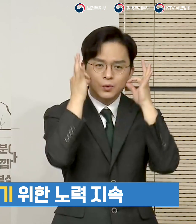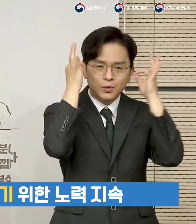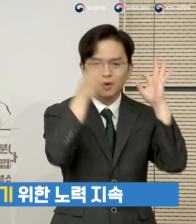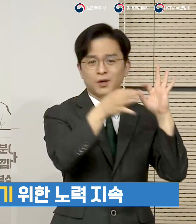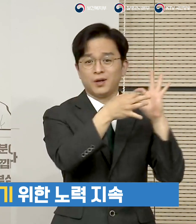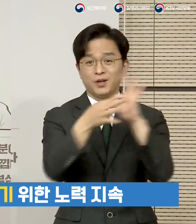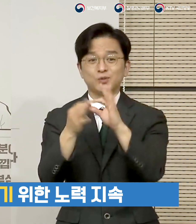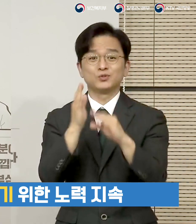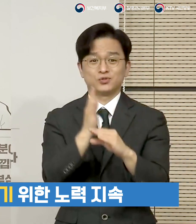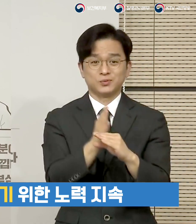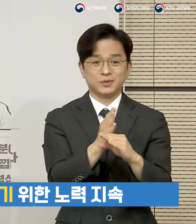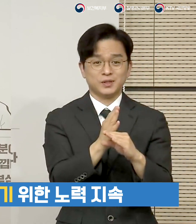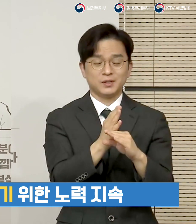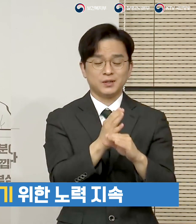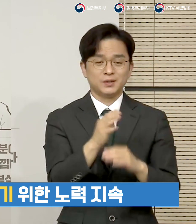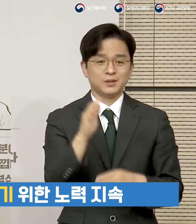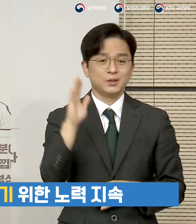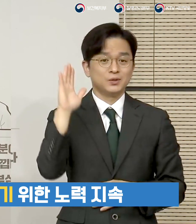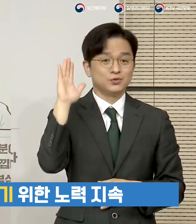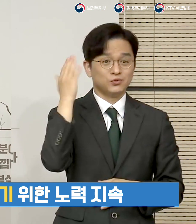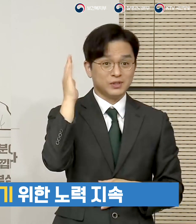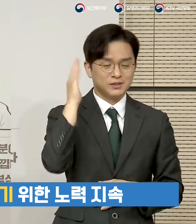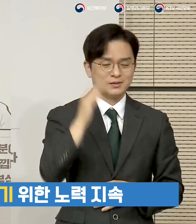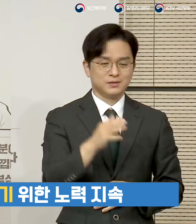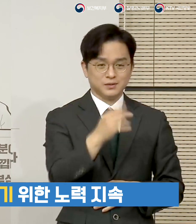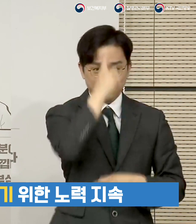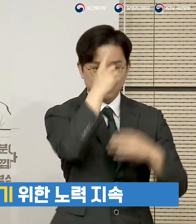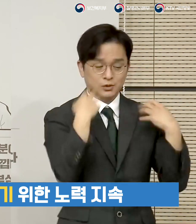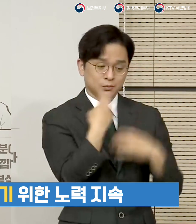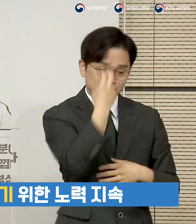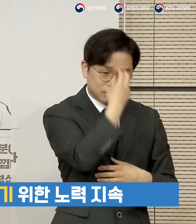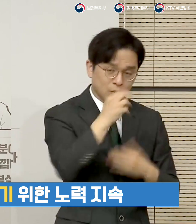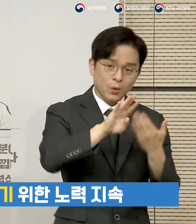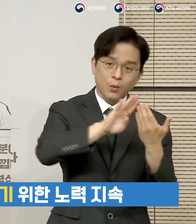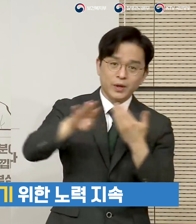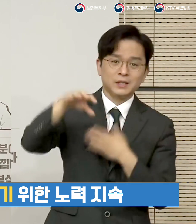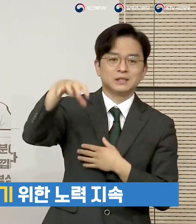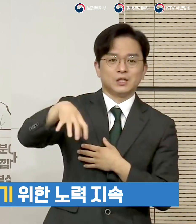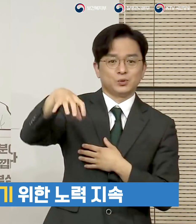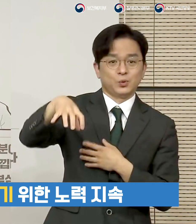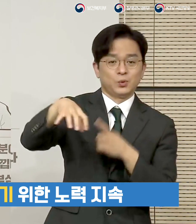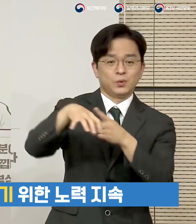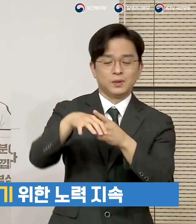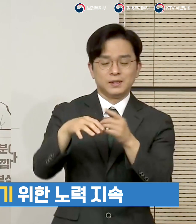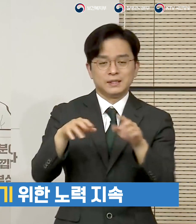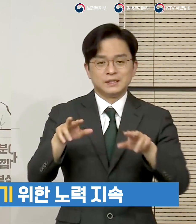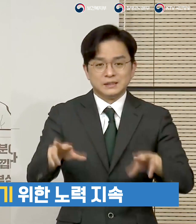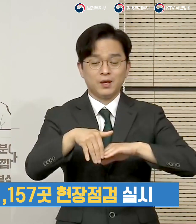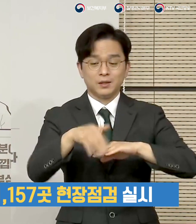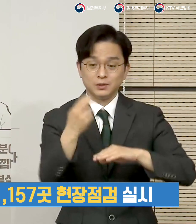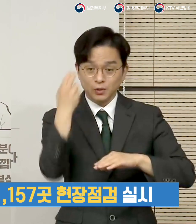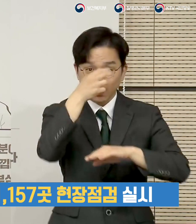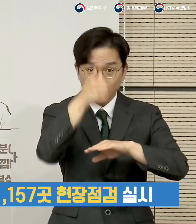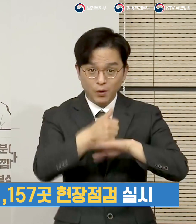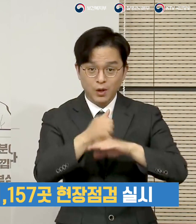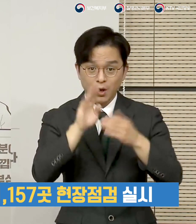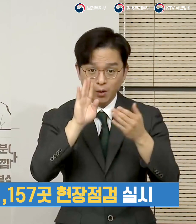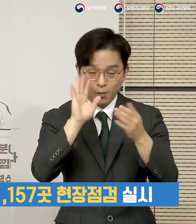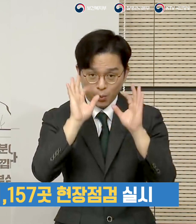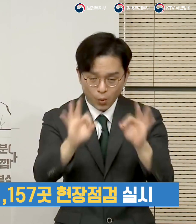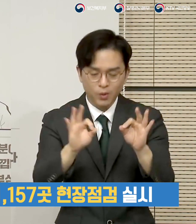있습니다. 특히 제도권 밖에 있어 소관부처가 불명확한 시설에 대한 점검을 강화하고 있습니다. 어제